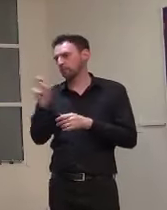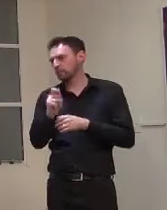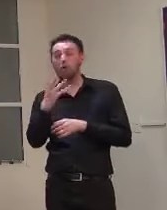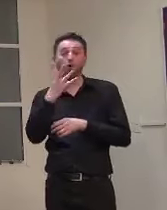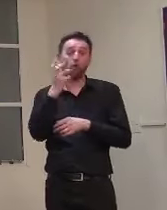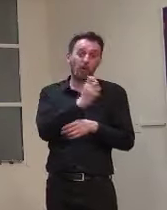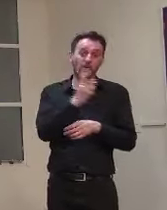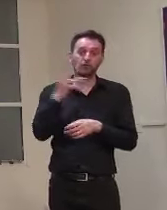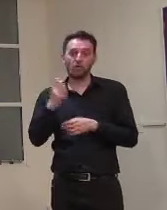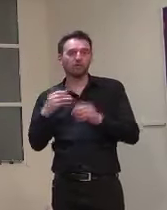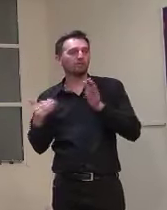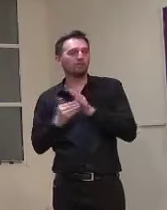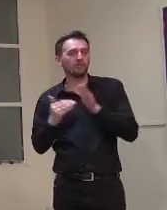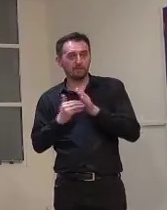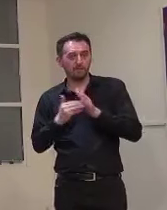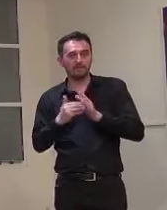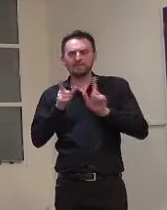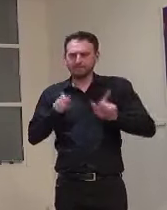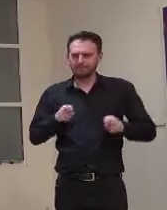mentalmente dependiendo